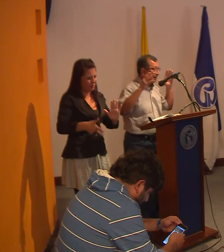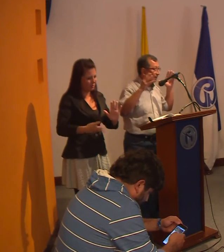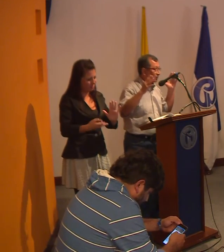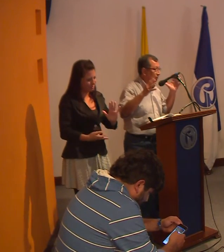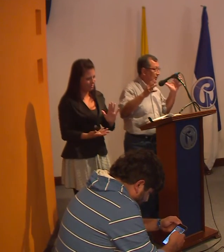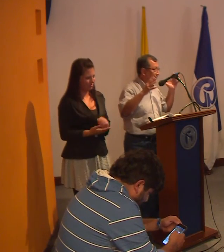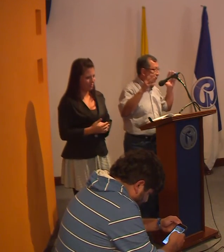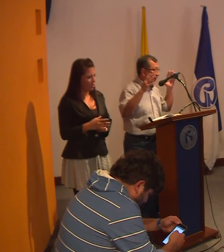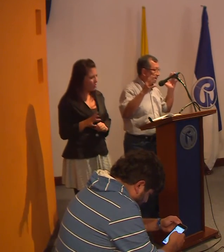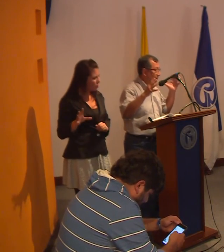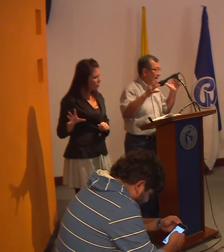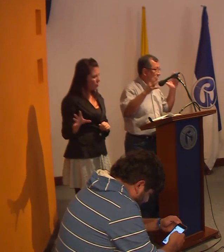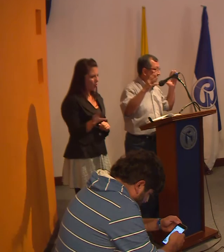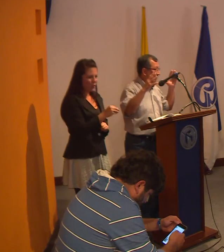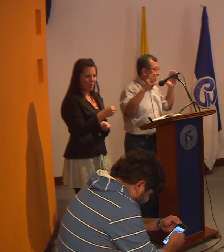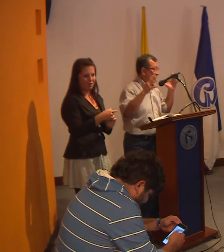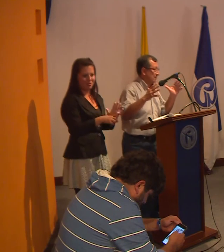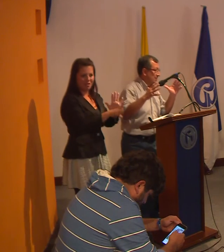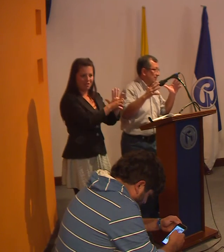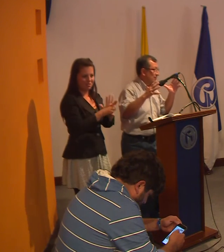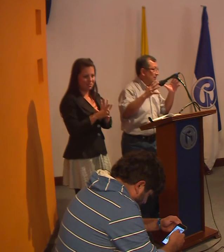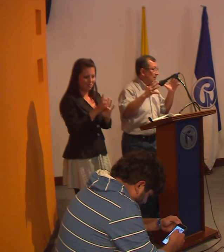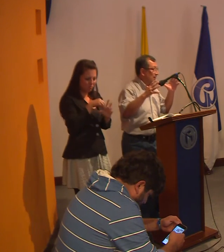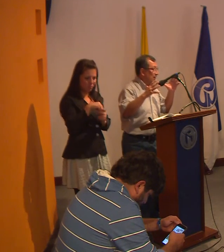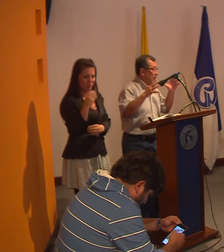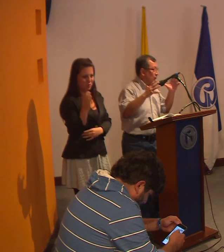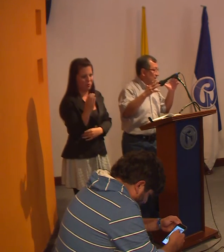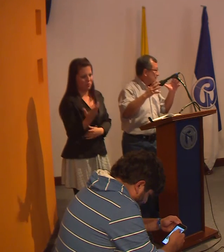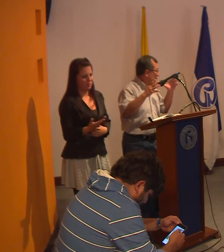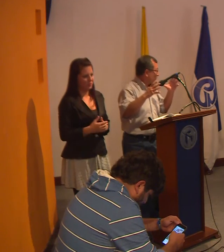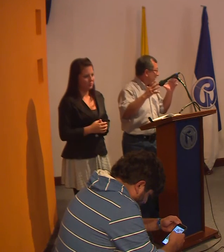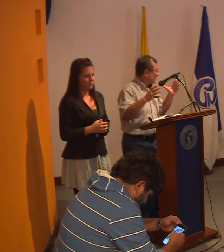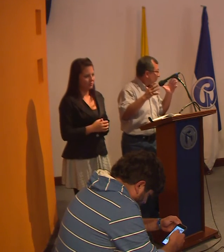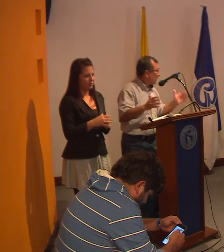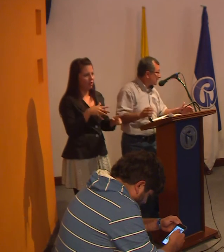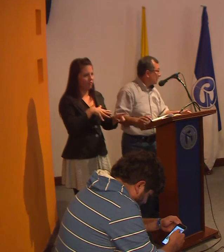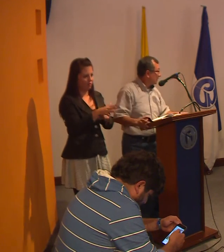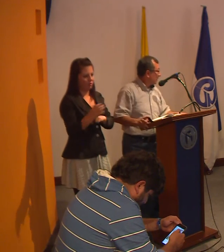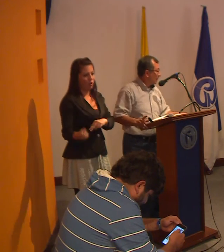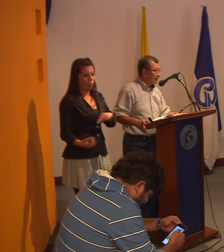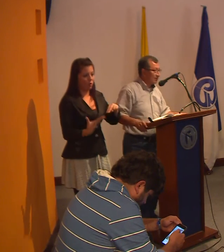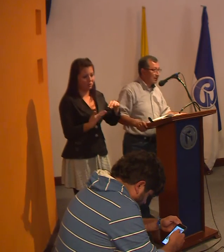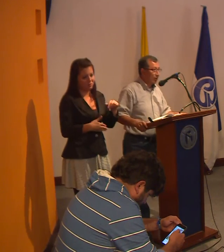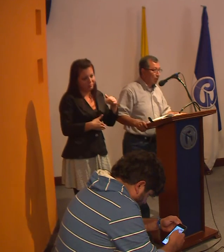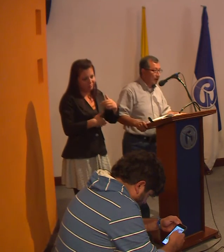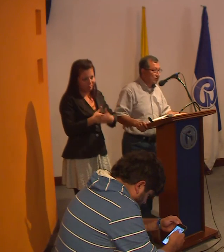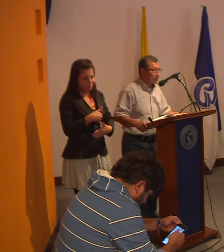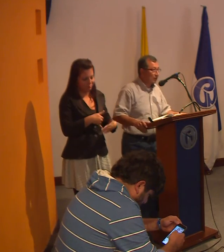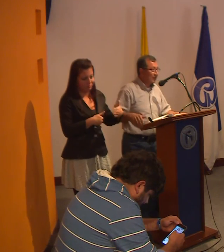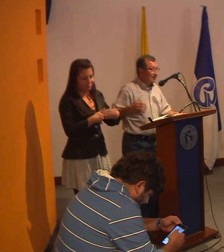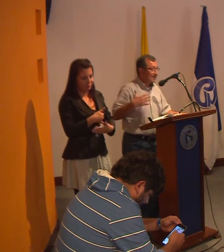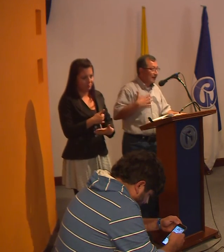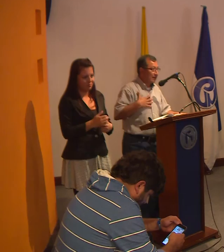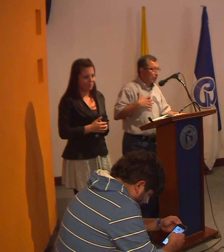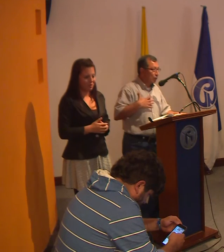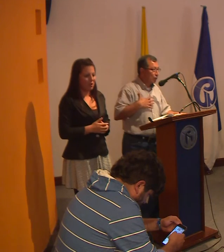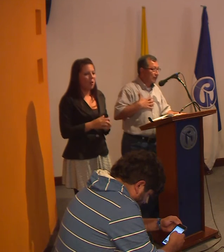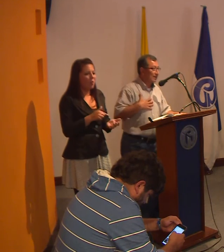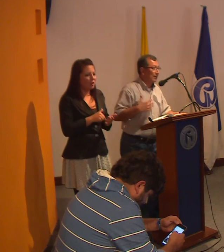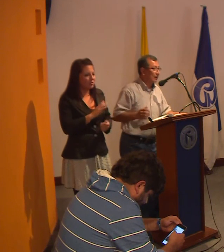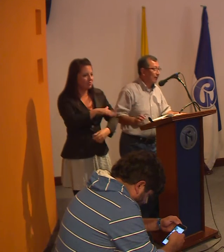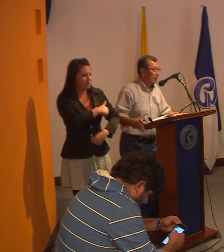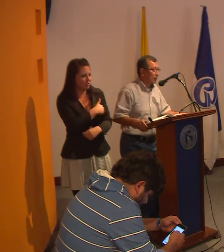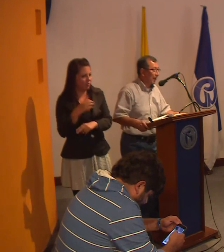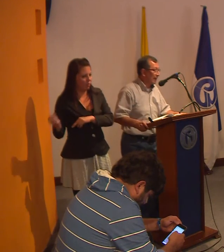la legislación educativa del país. Entonces, sobre esa base, el Ministerio de Educación se atribuye